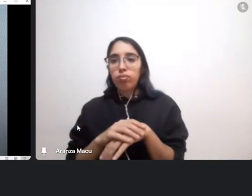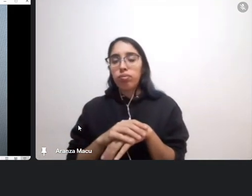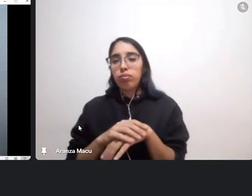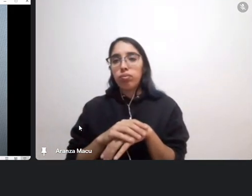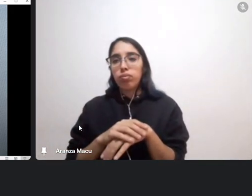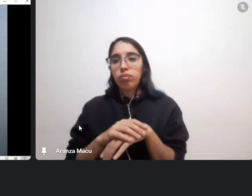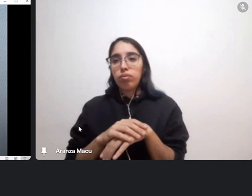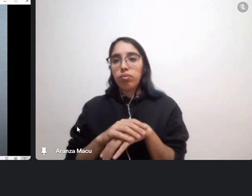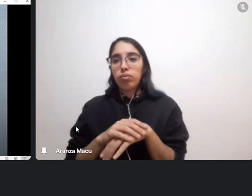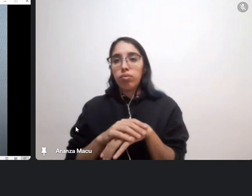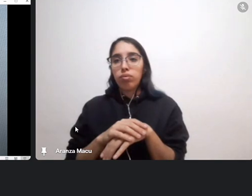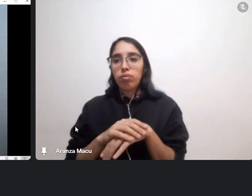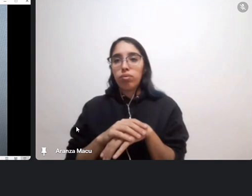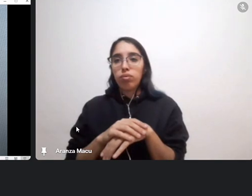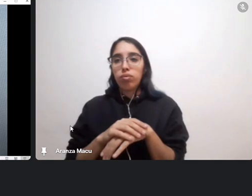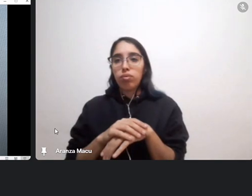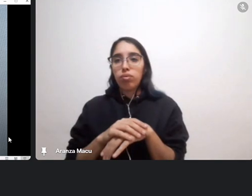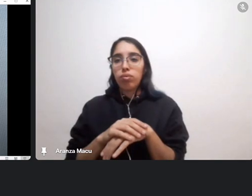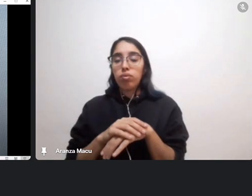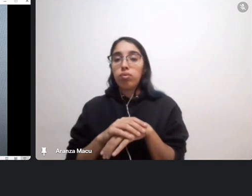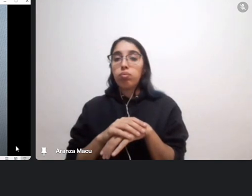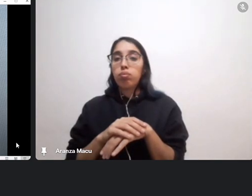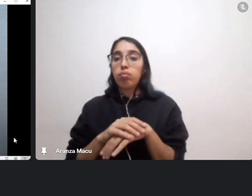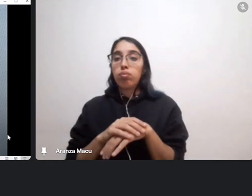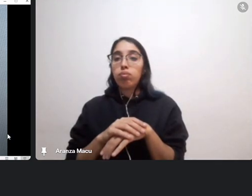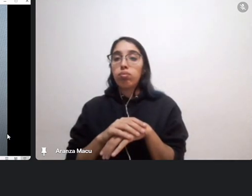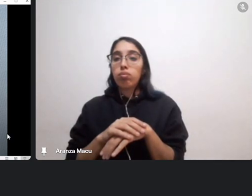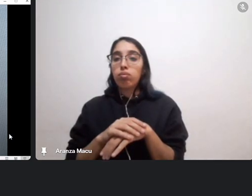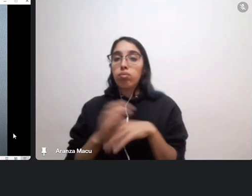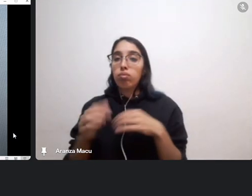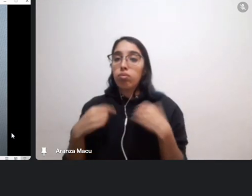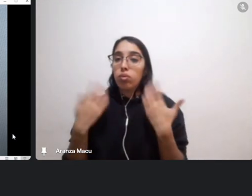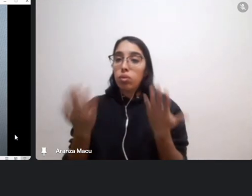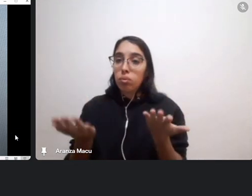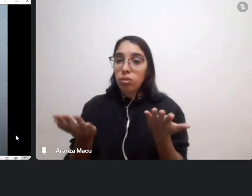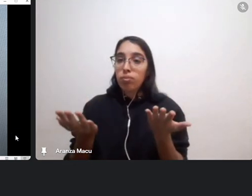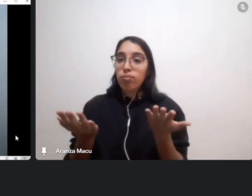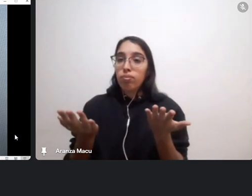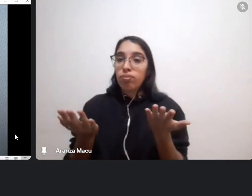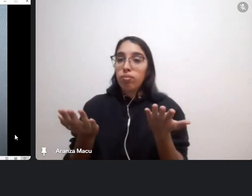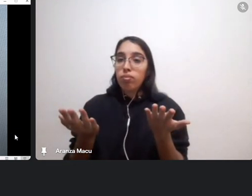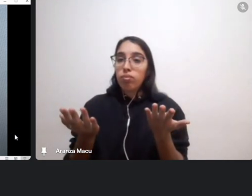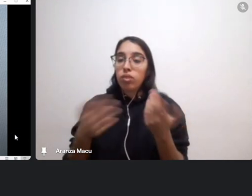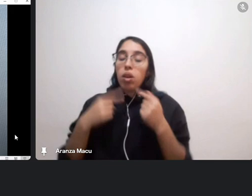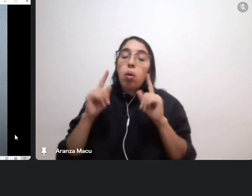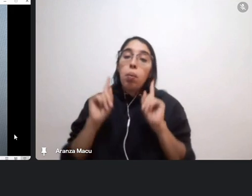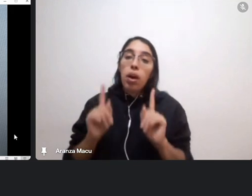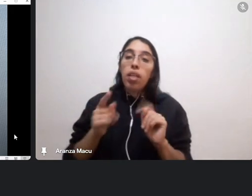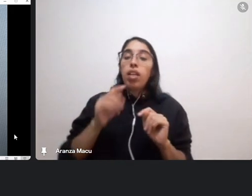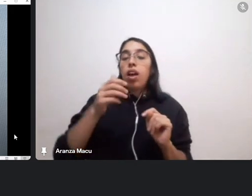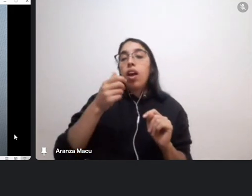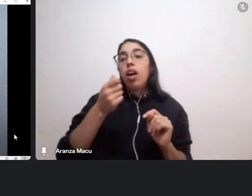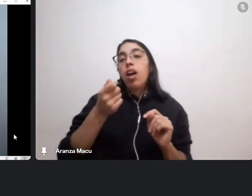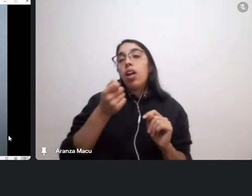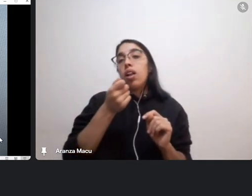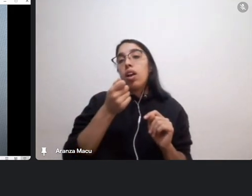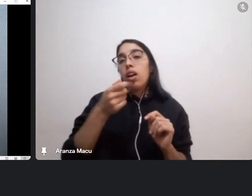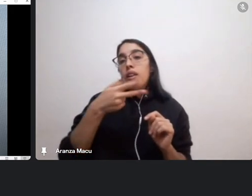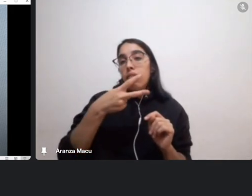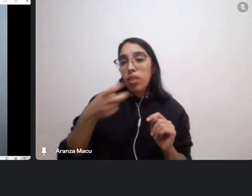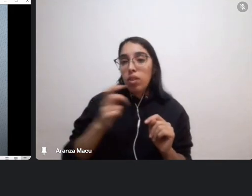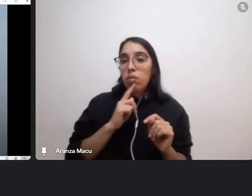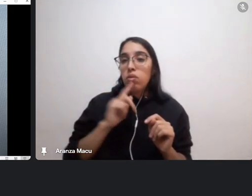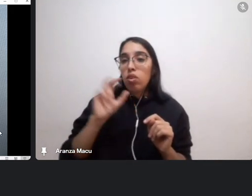ahí en más, puede estar con este verbo to be puede estar en muchas formas. Por ejemplo, si